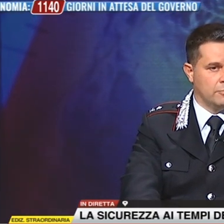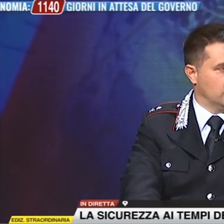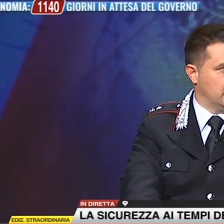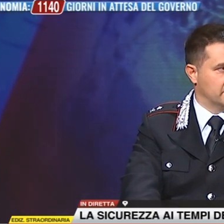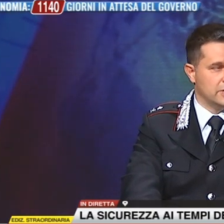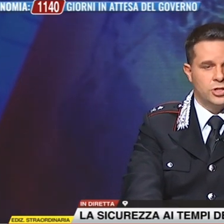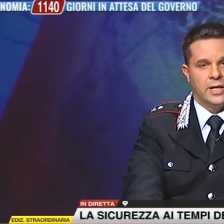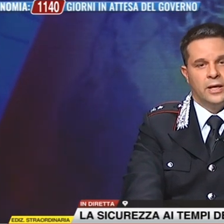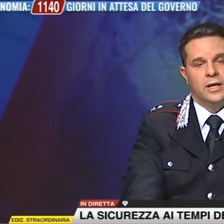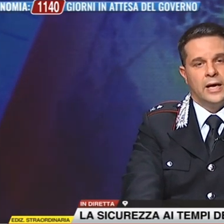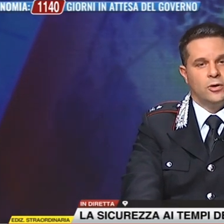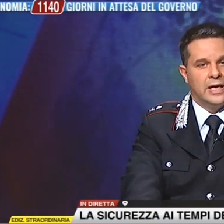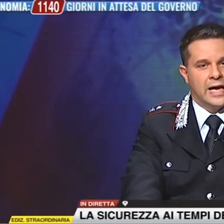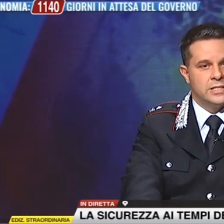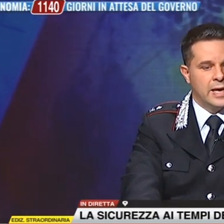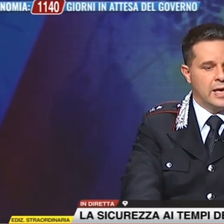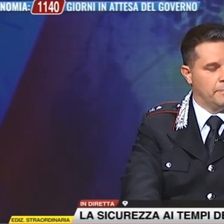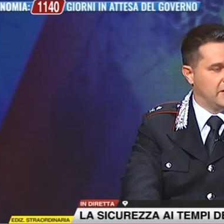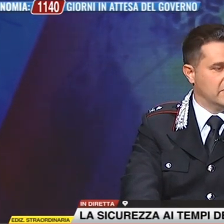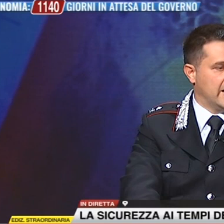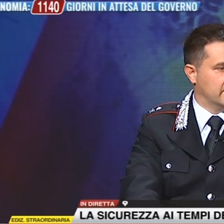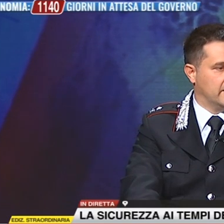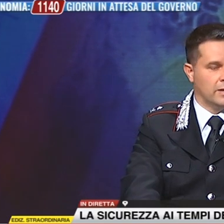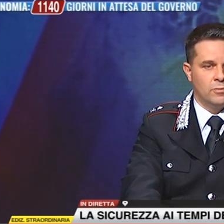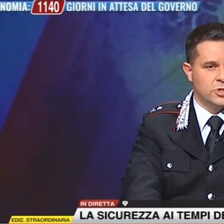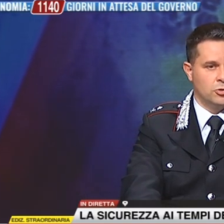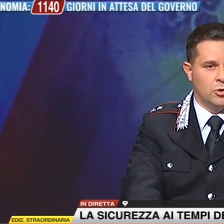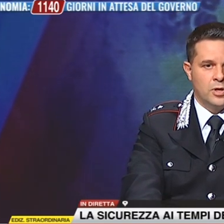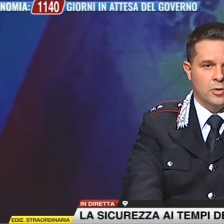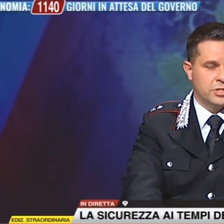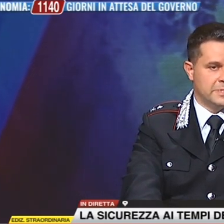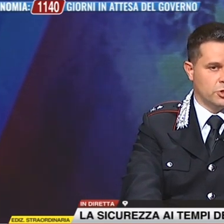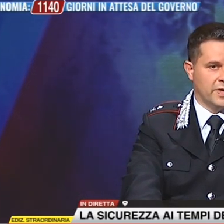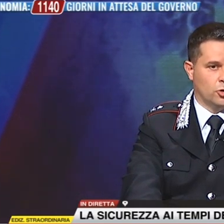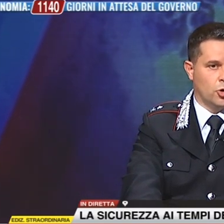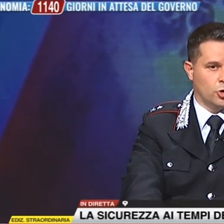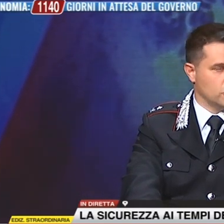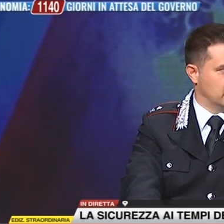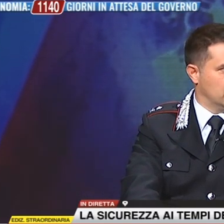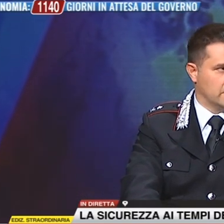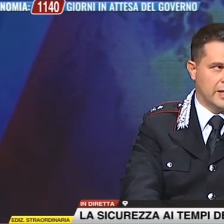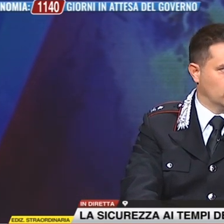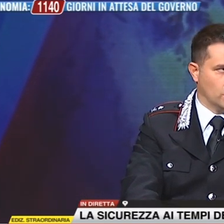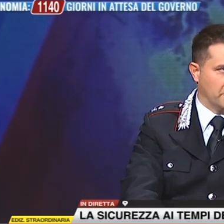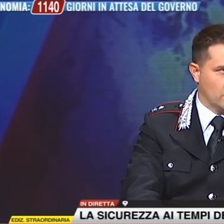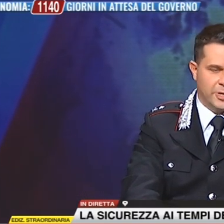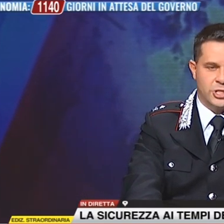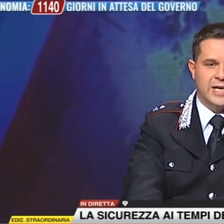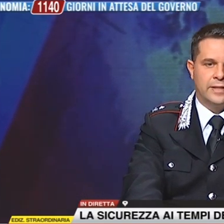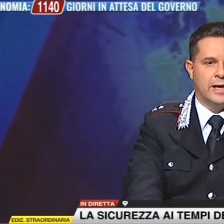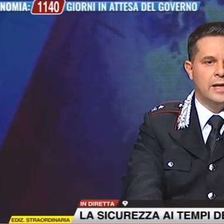verificare monili preziosi che hanno in casa e, per evitare che questi preziosi vengano corrosi da una non